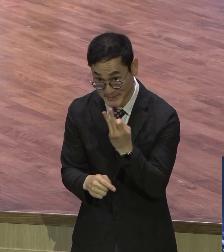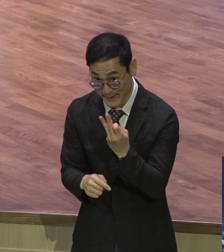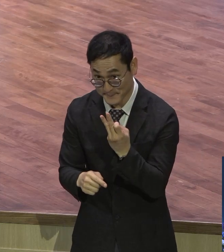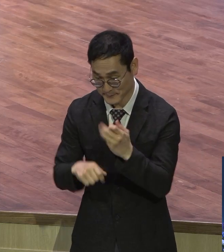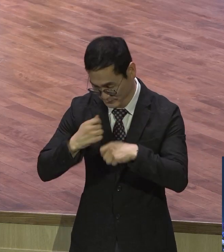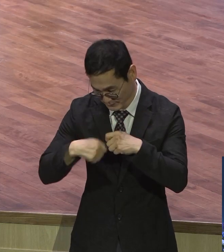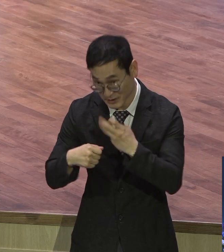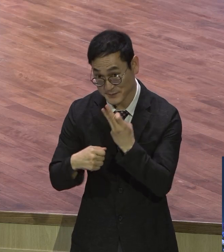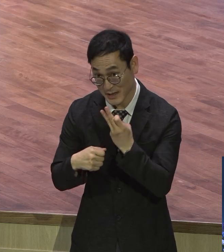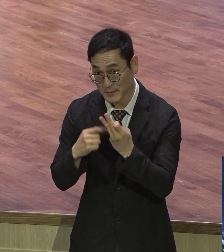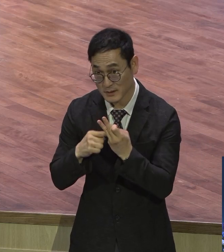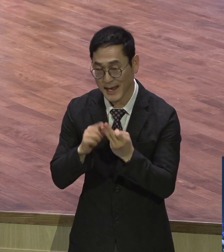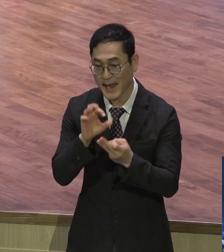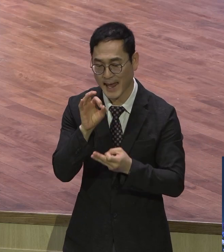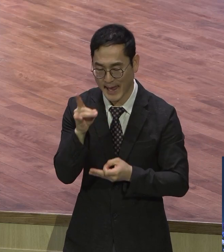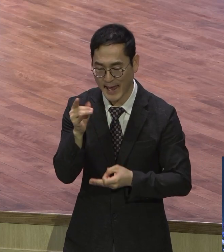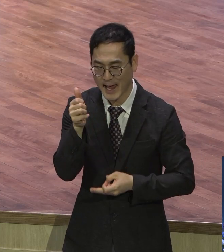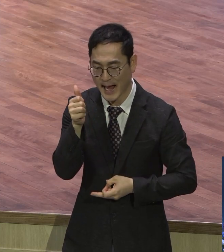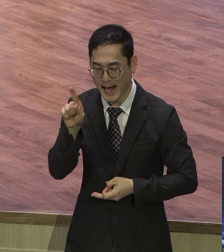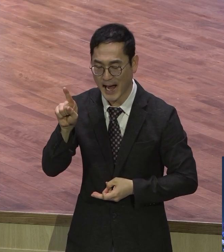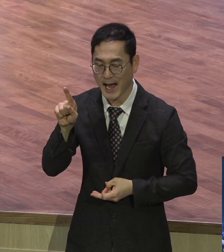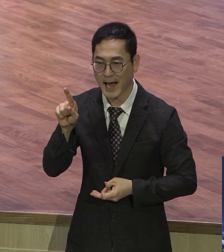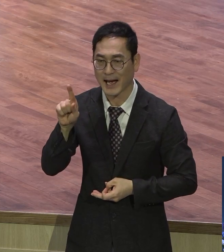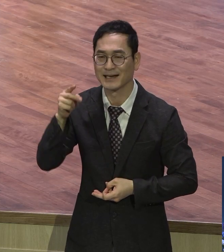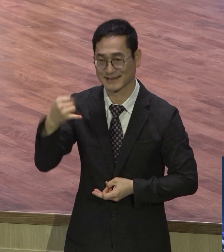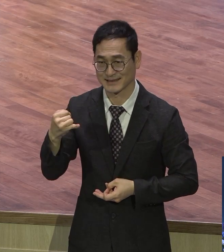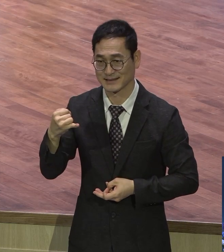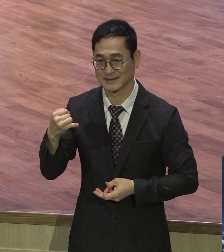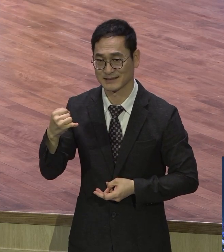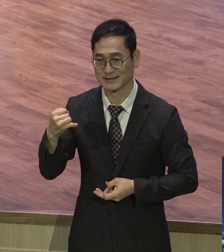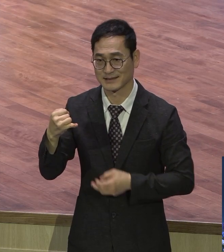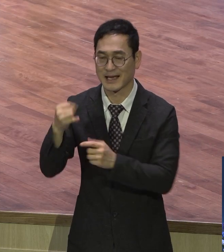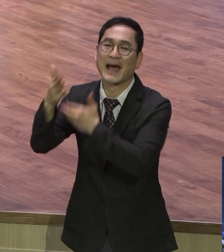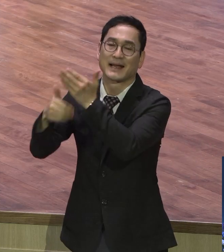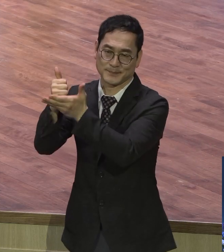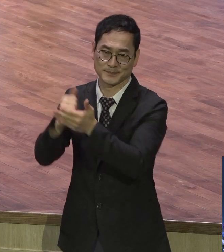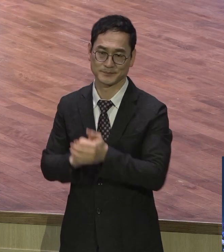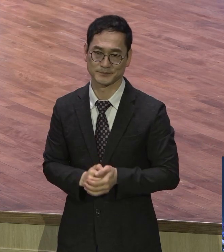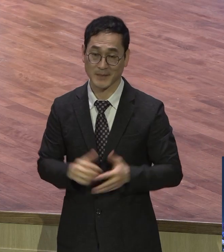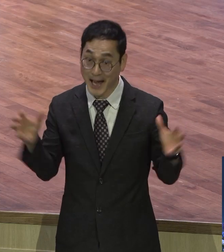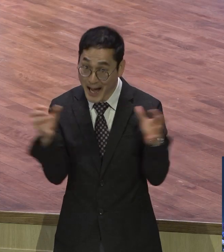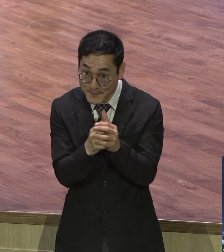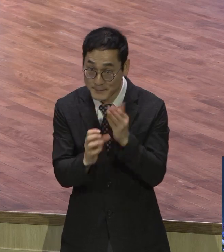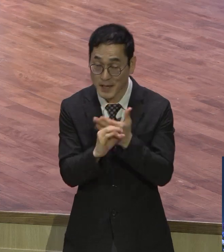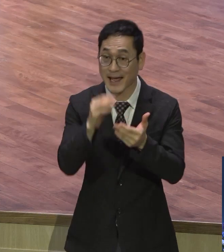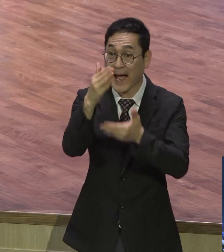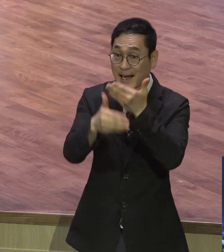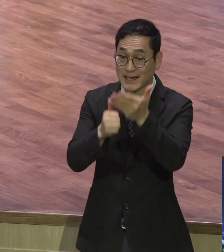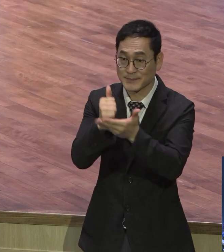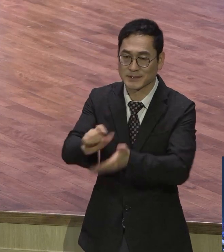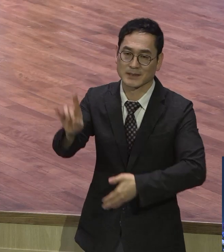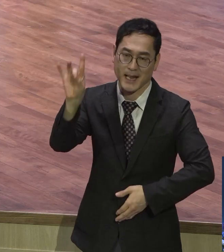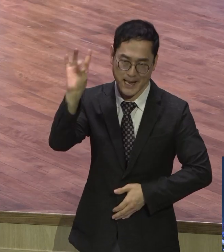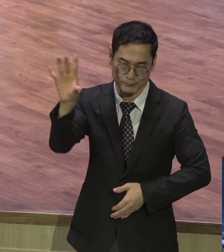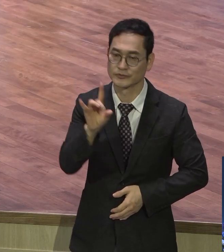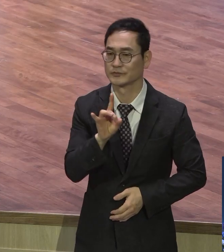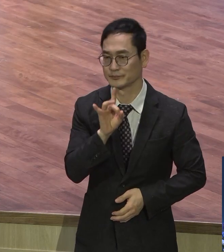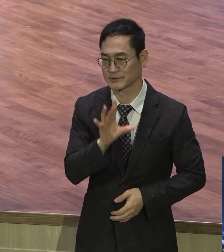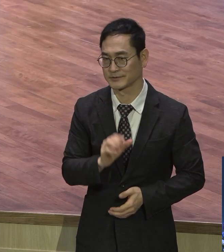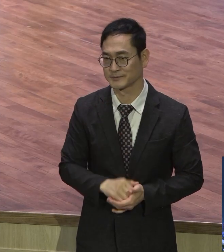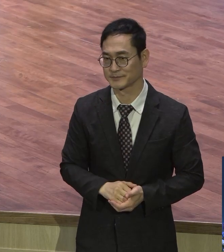에하드 하나를 의미해요 그래서 아도나이 에하드 그러면 하나님은 한 분이시다 그런